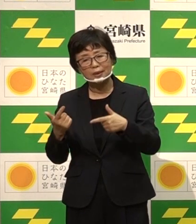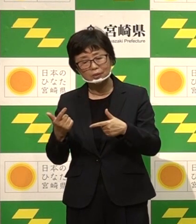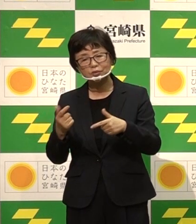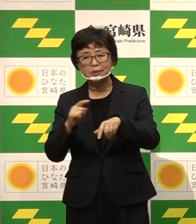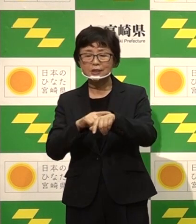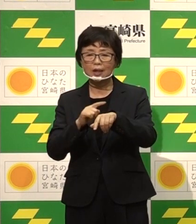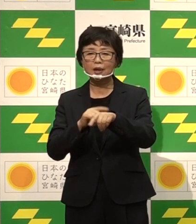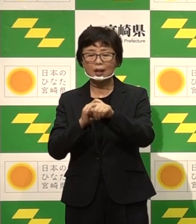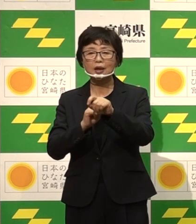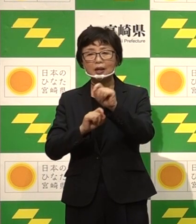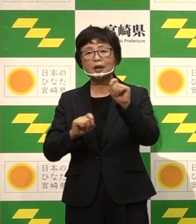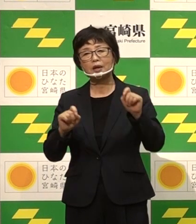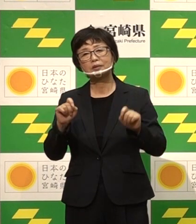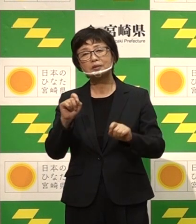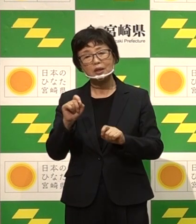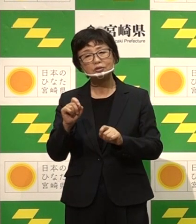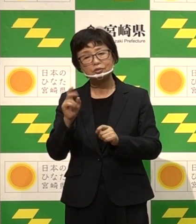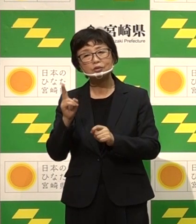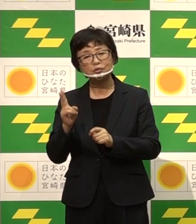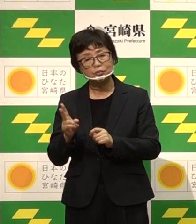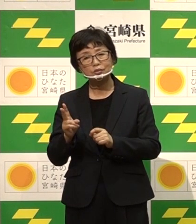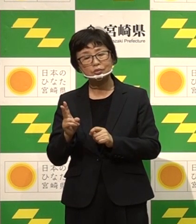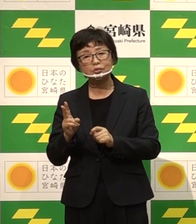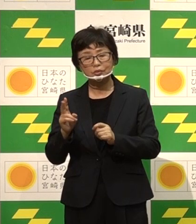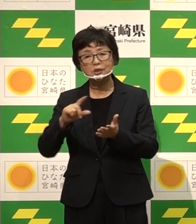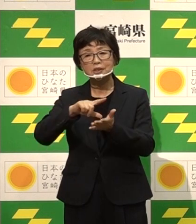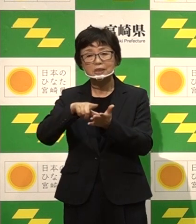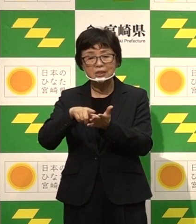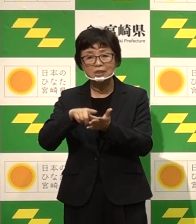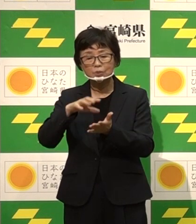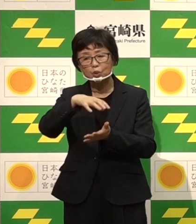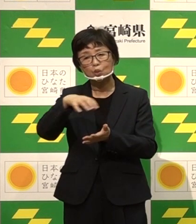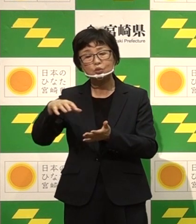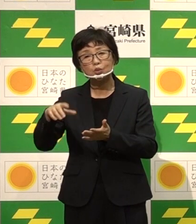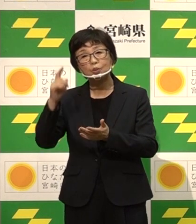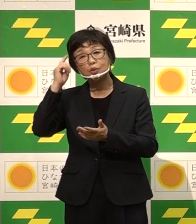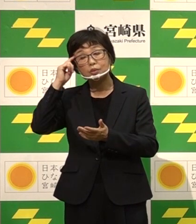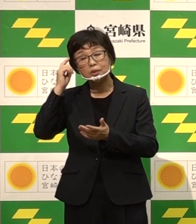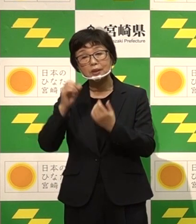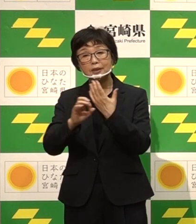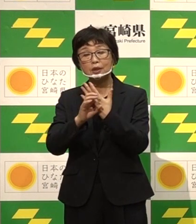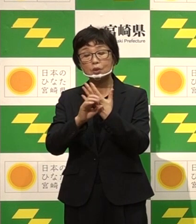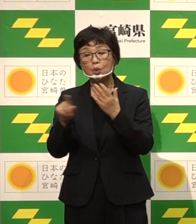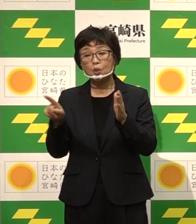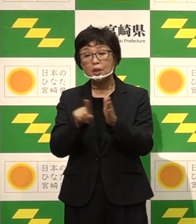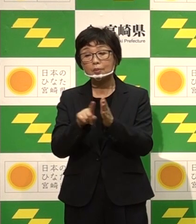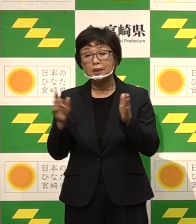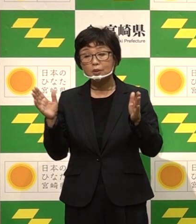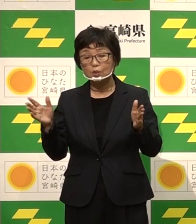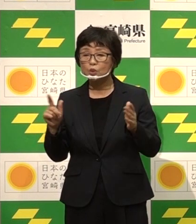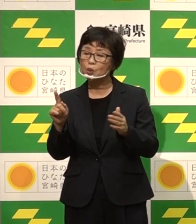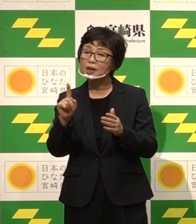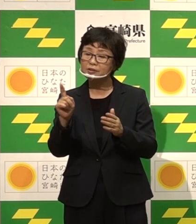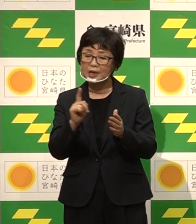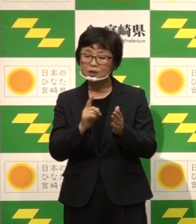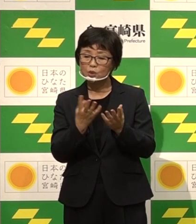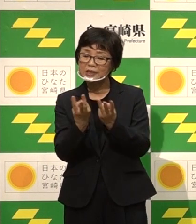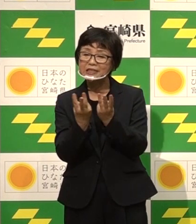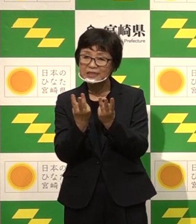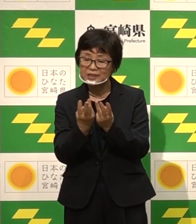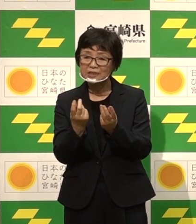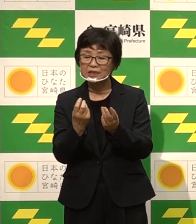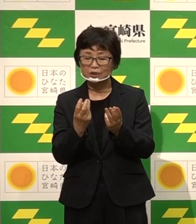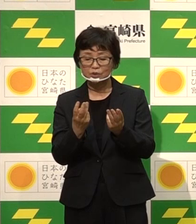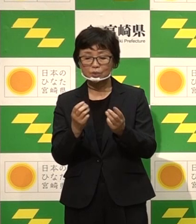時間がかかるようになっているということだったんですけれども、まあ、その地域にもよるんだとは思うんですけれども、例えばその従来と比べてどれぐらい日数、あるいはその、ま